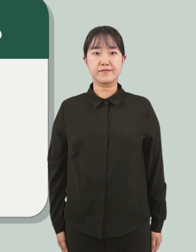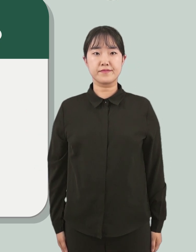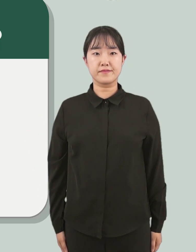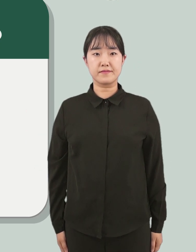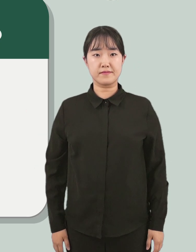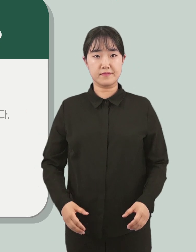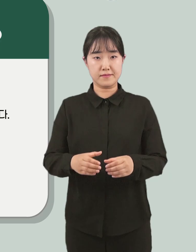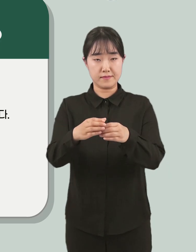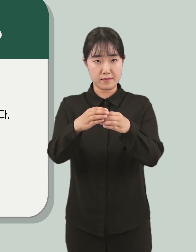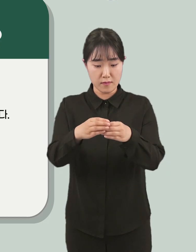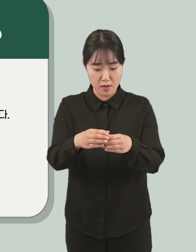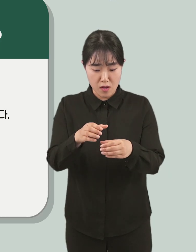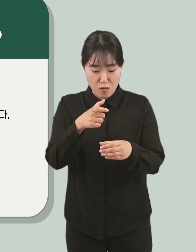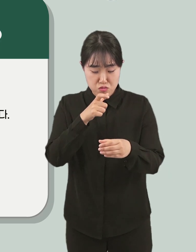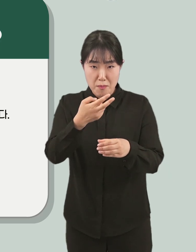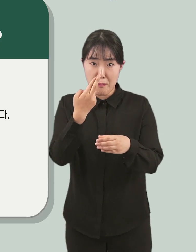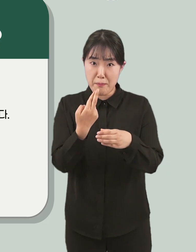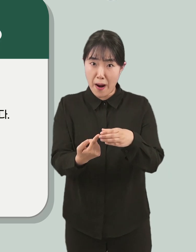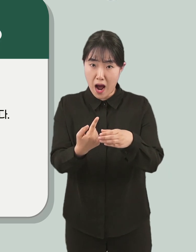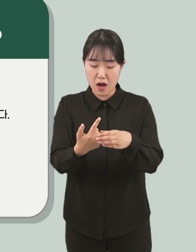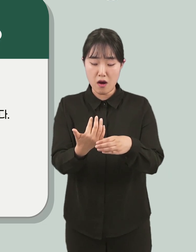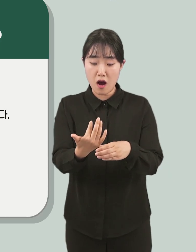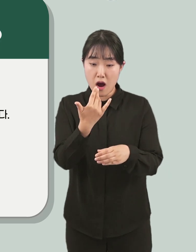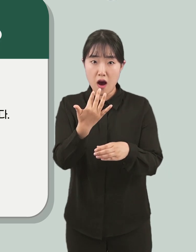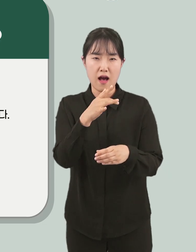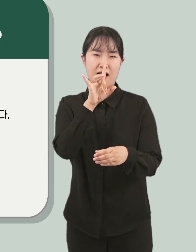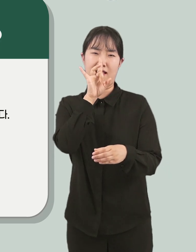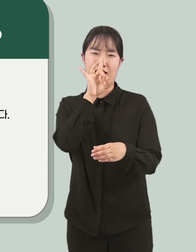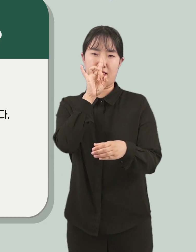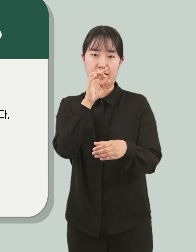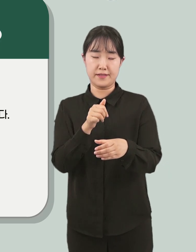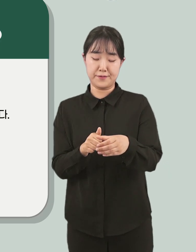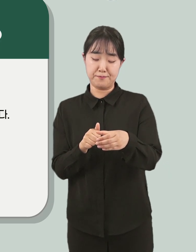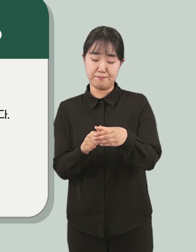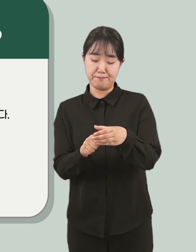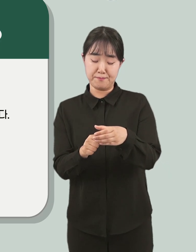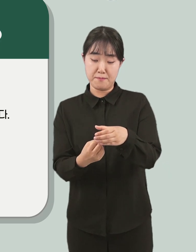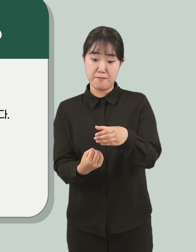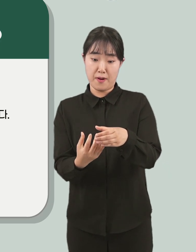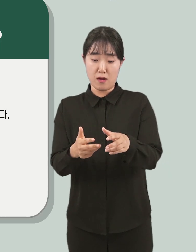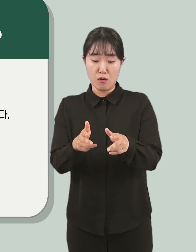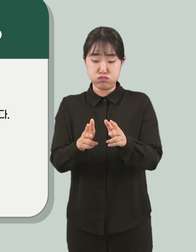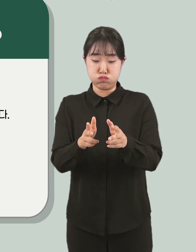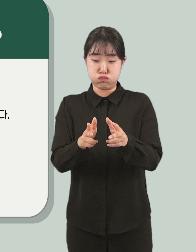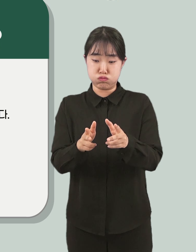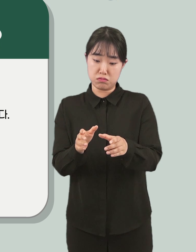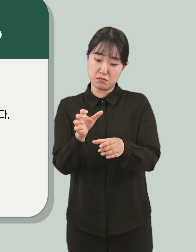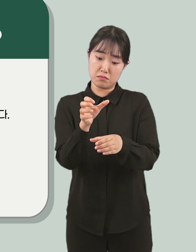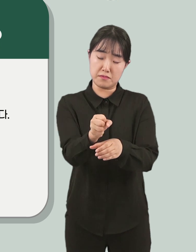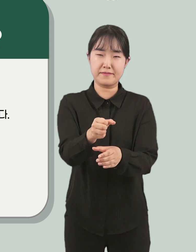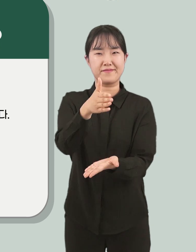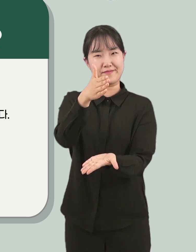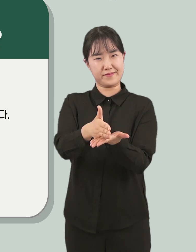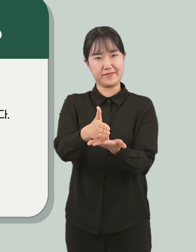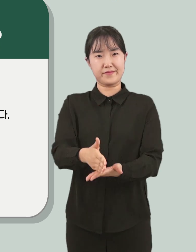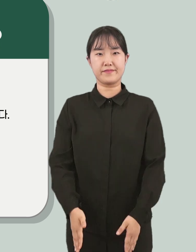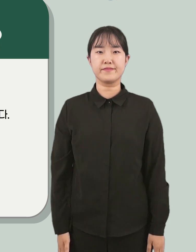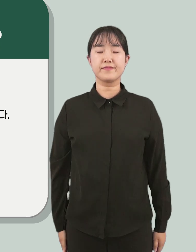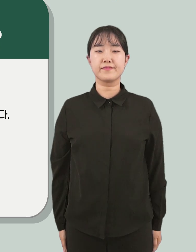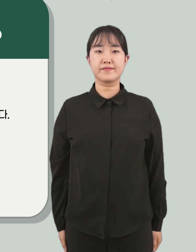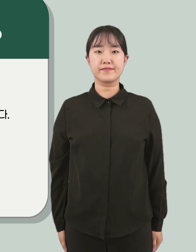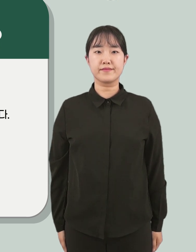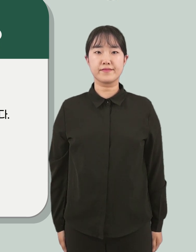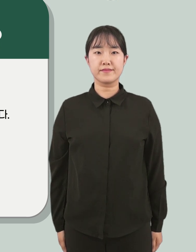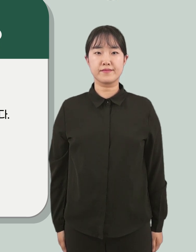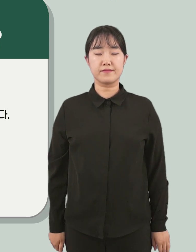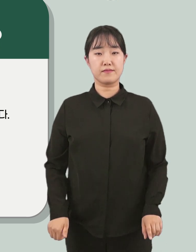저하되지 않습니다. 약물 용기가 비어있을 때는 작동하지 않으며 전원이 켜진 상태에서는 진동볼을